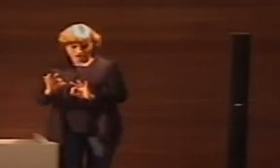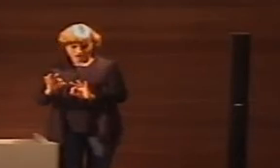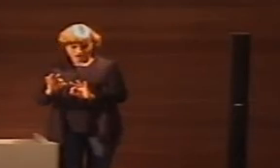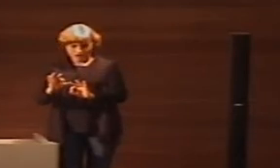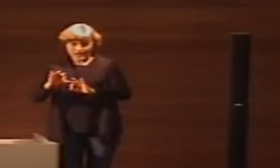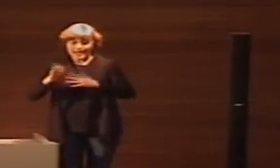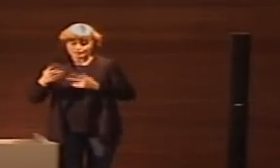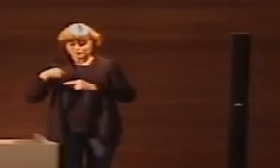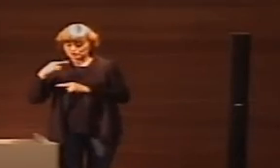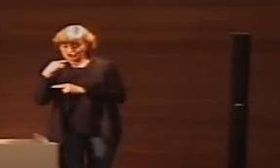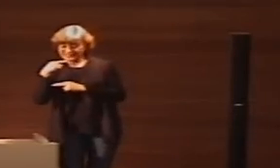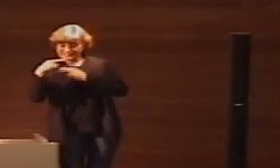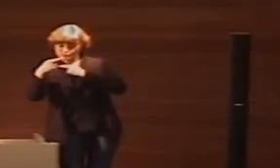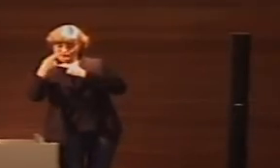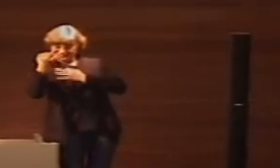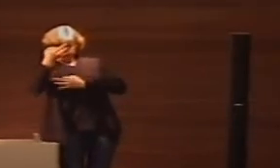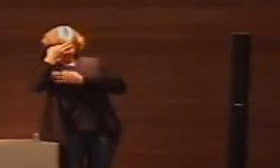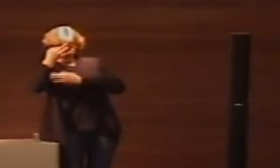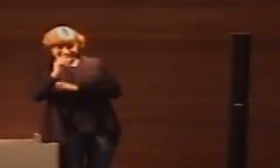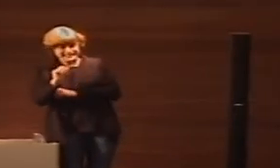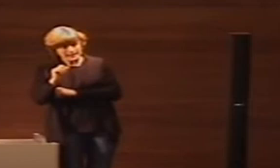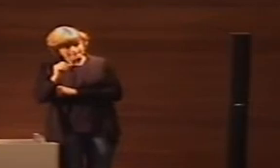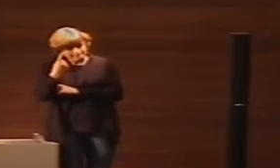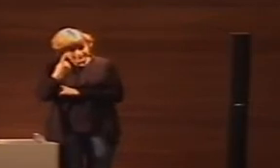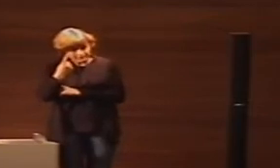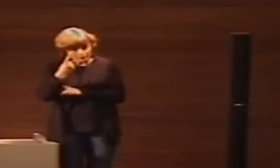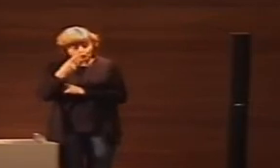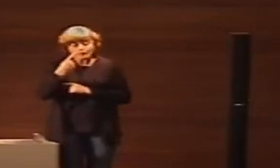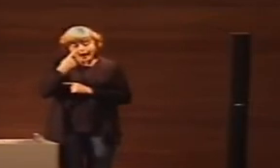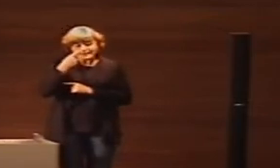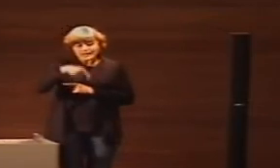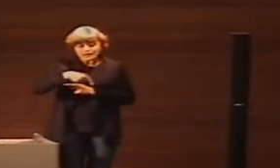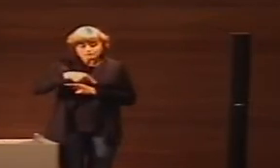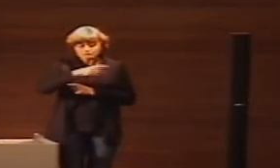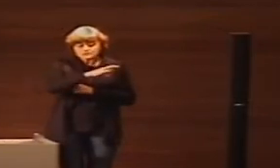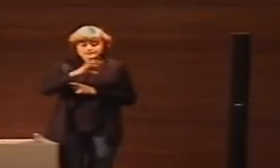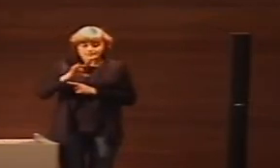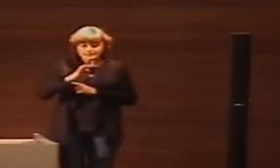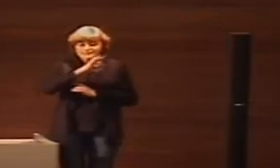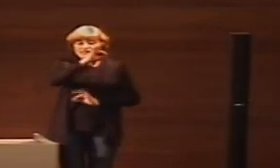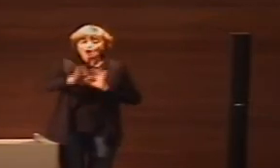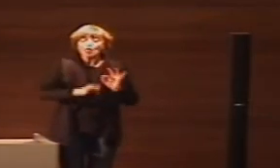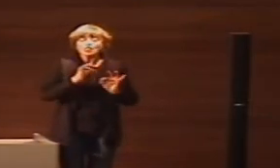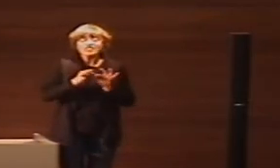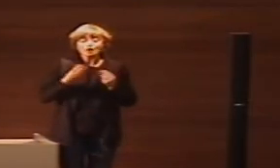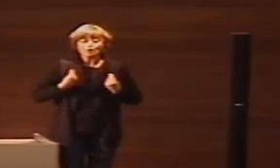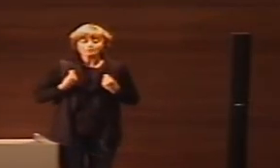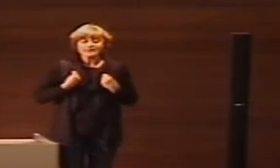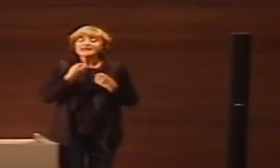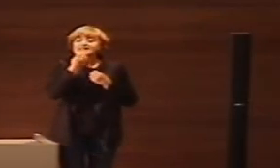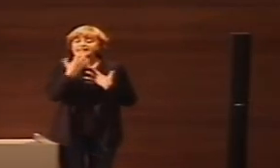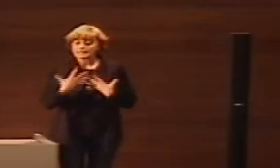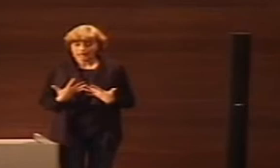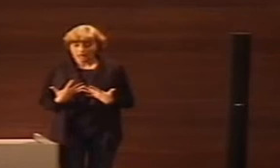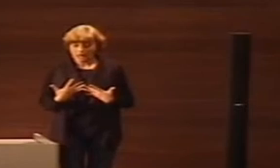para contestar tu pregunta con detalle, pues habría que hacer un análisis de ciclo de vida y ver lo que pasa con el modelo A